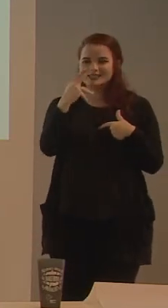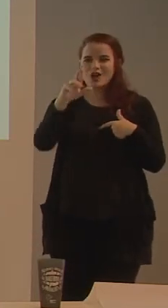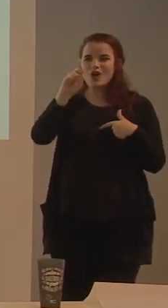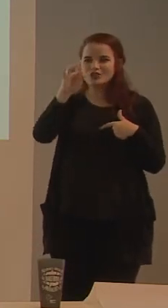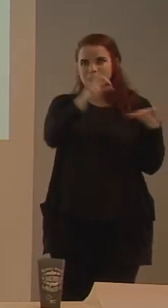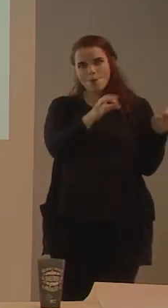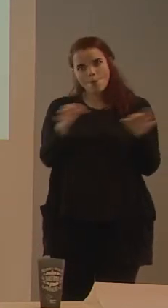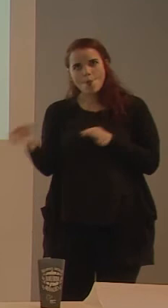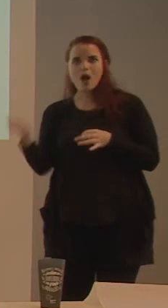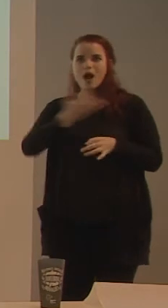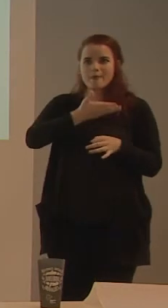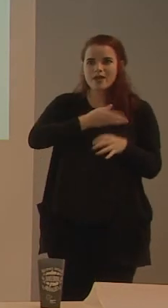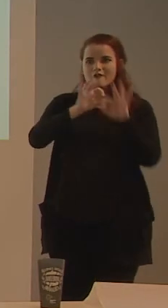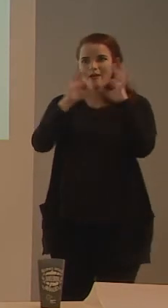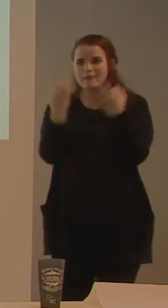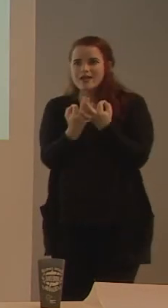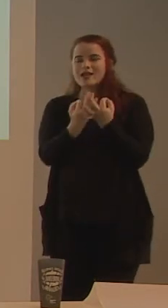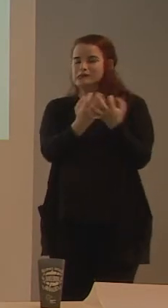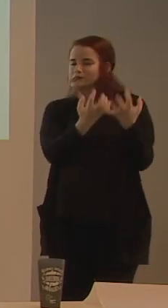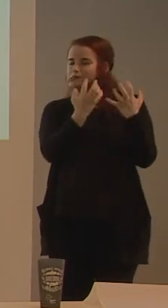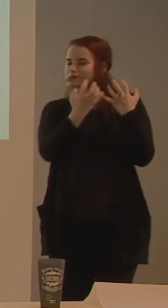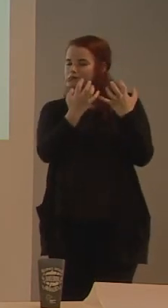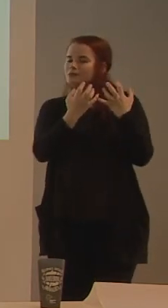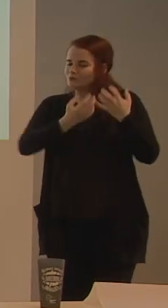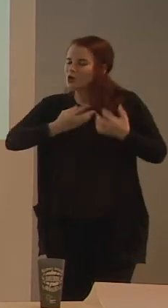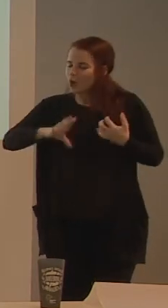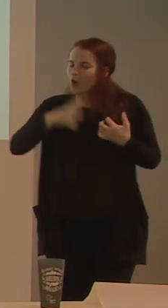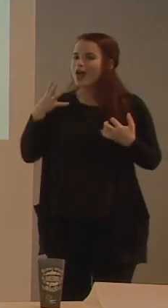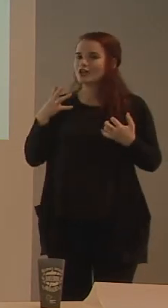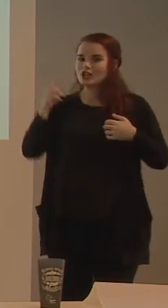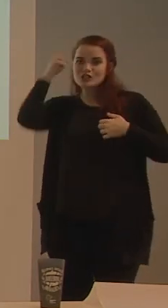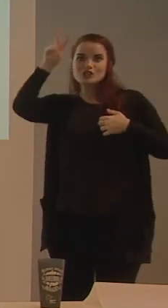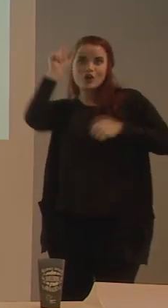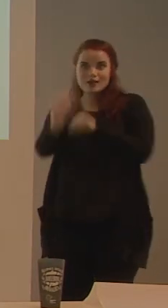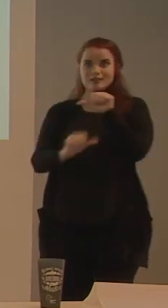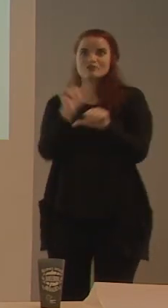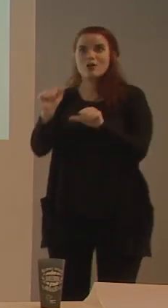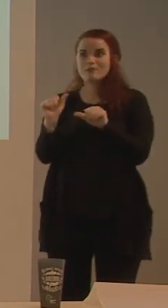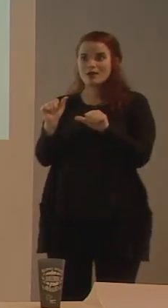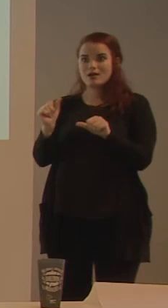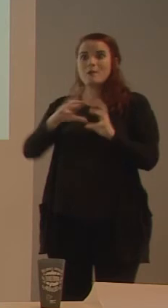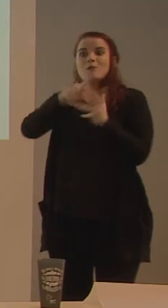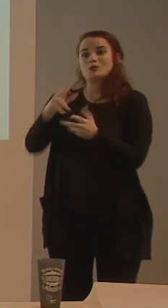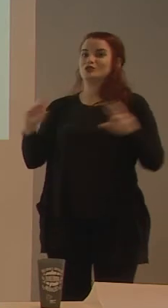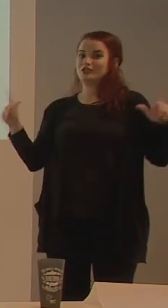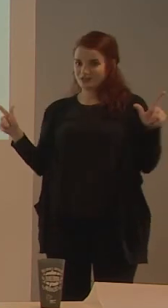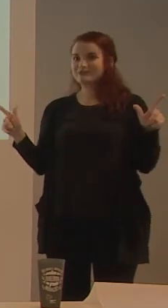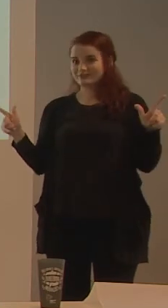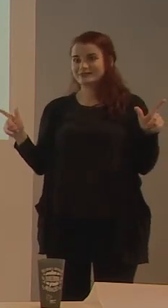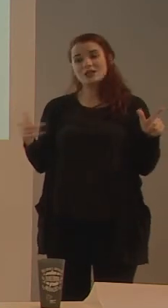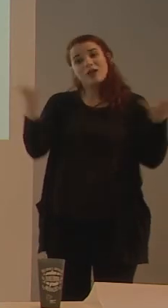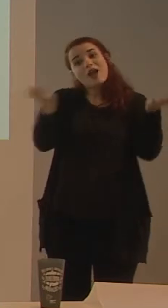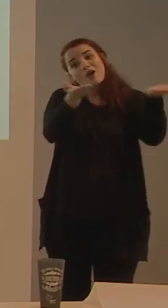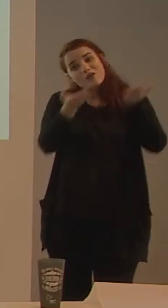rotina, os amigos e a família, porque essas histórias vão transformar a Ariel, e ela vai passar a ver o mundo e agir no mundo de forma diferente. Então, o convite que a